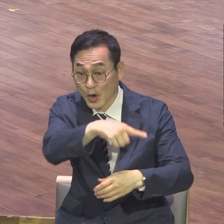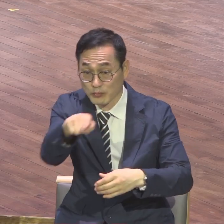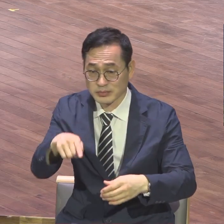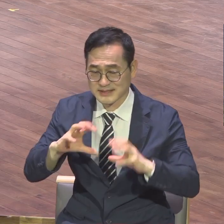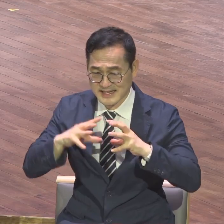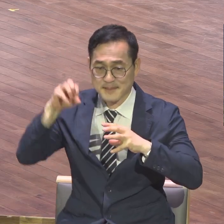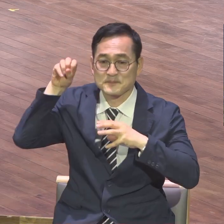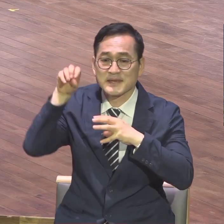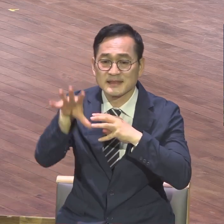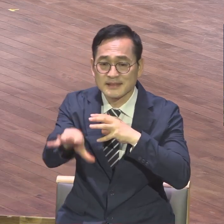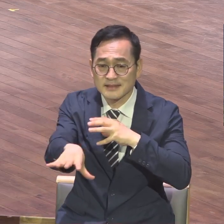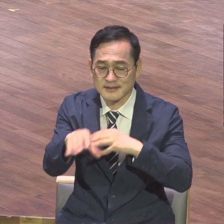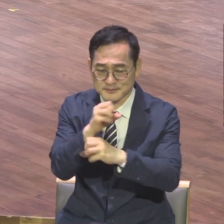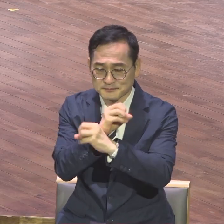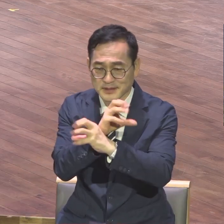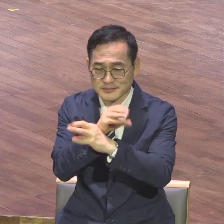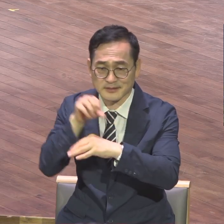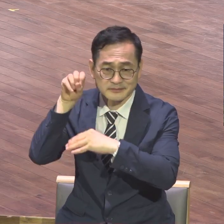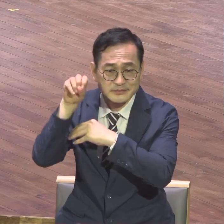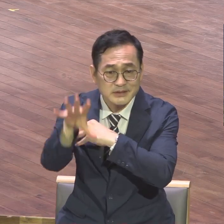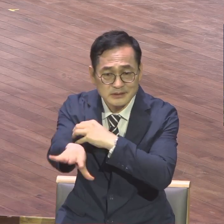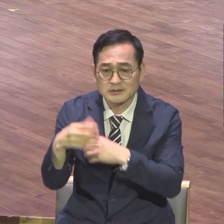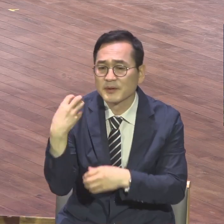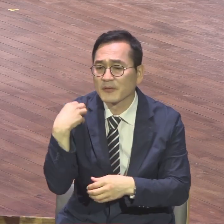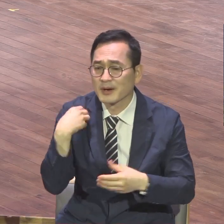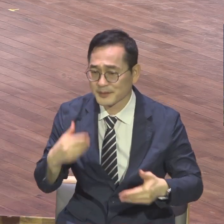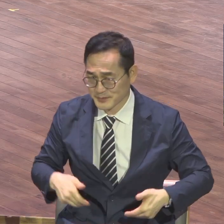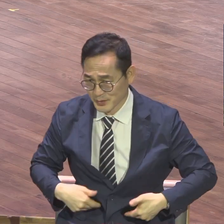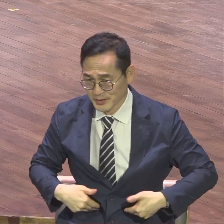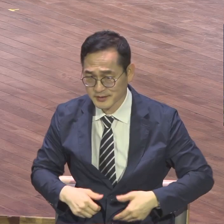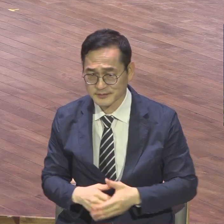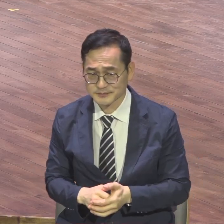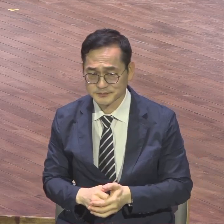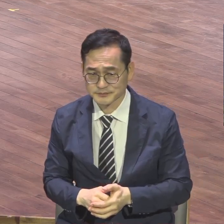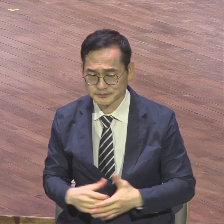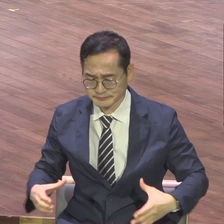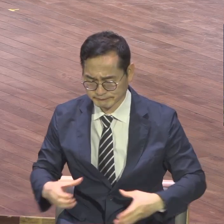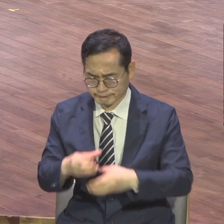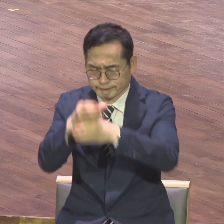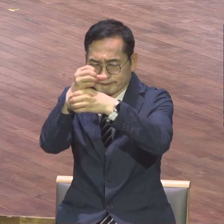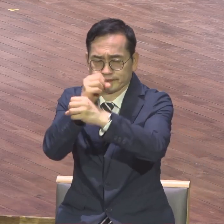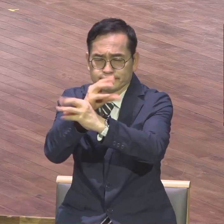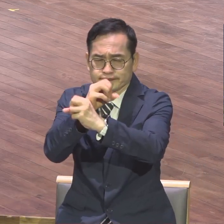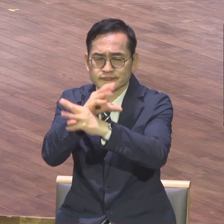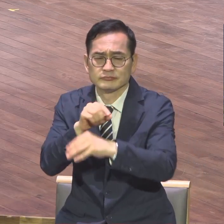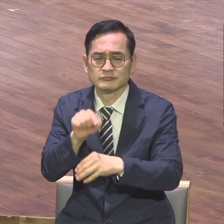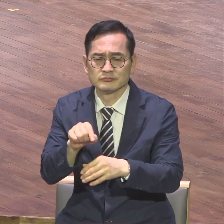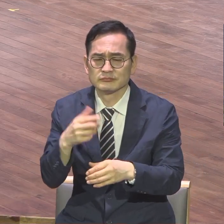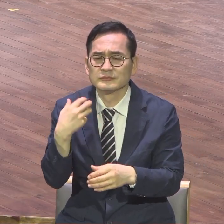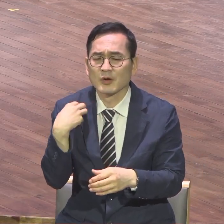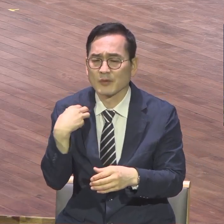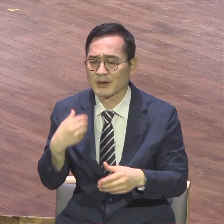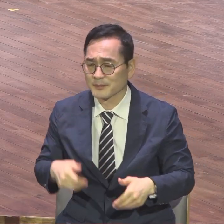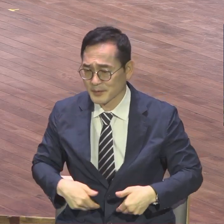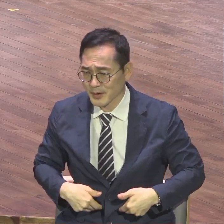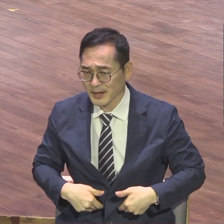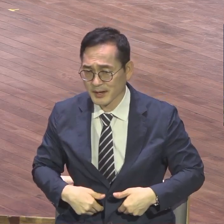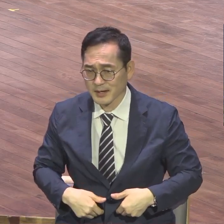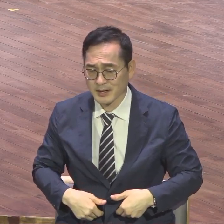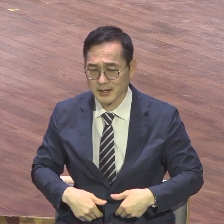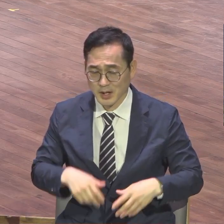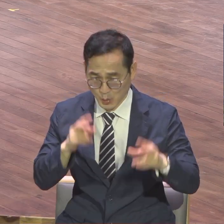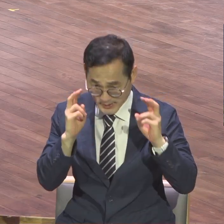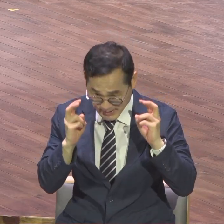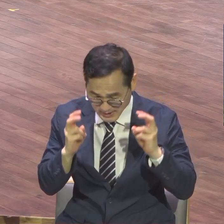되어 하나님이 나의 방대인 동시에 여러분 자신이 가정에서 직장에서 사업장에서